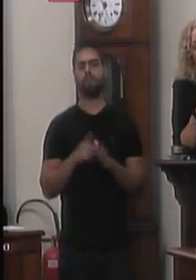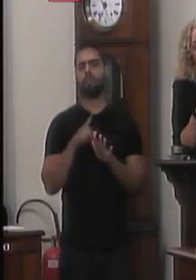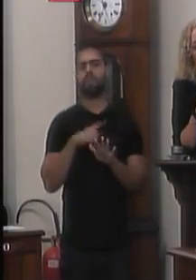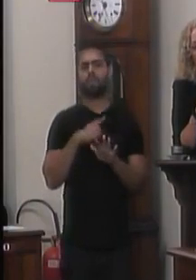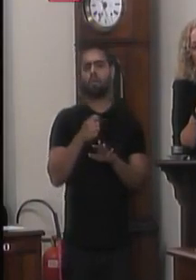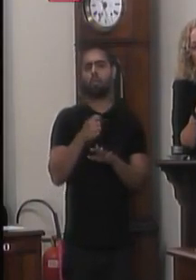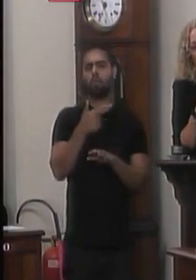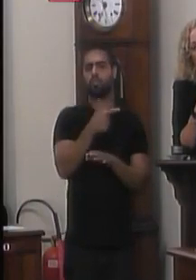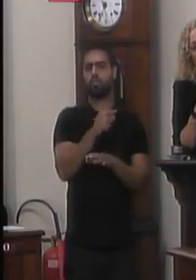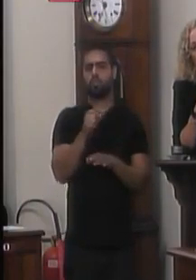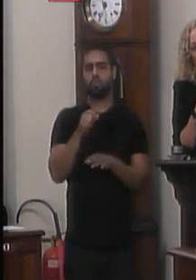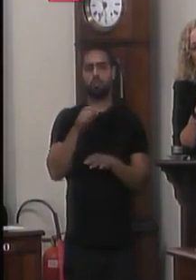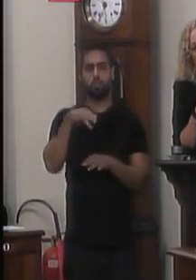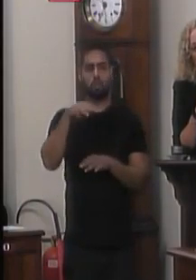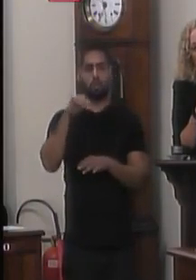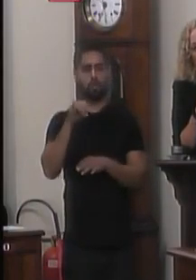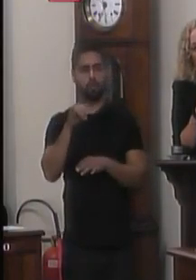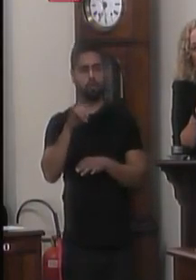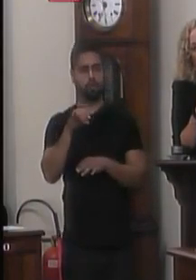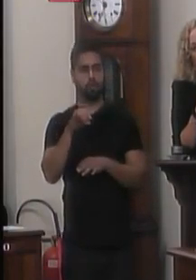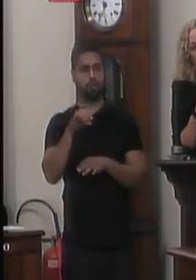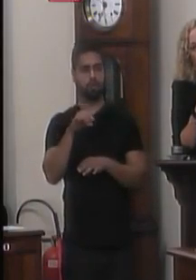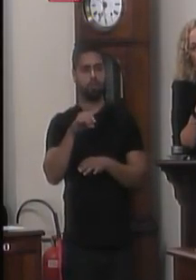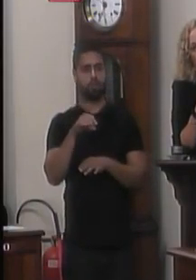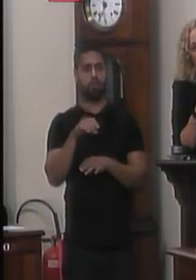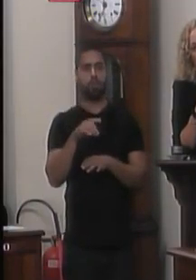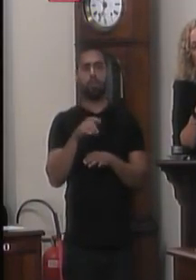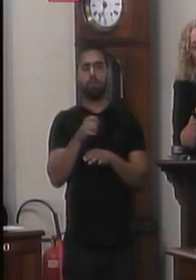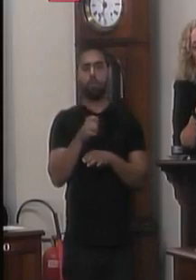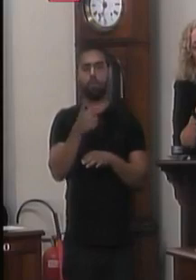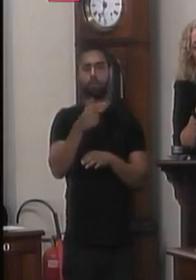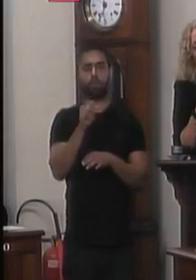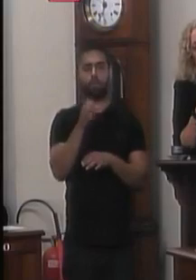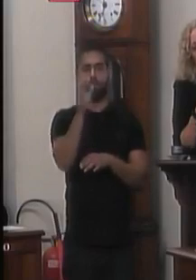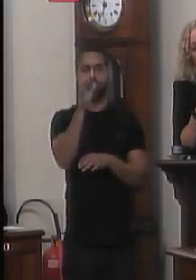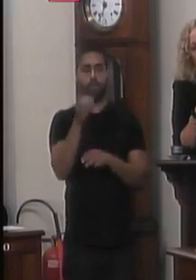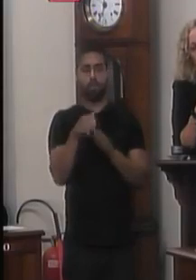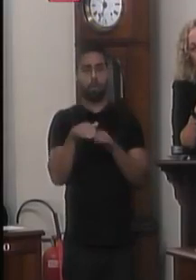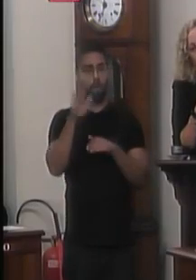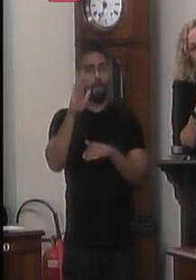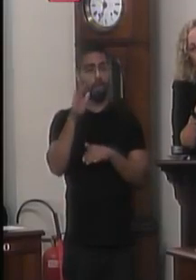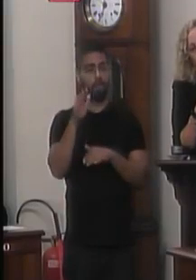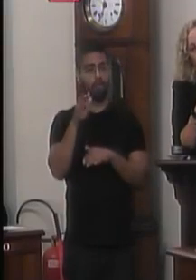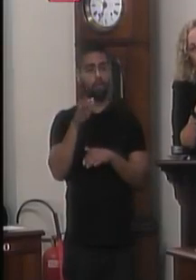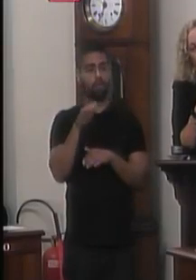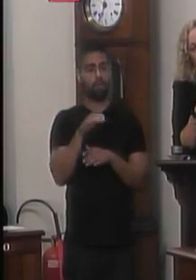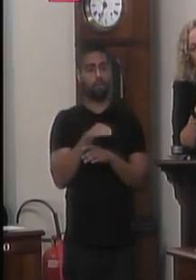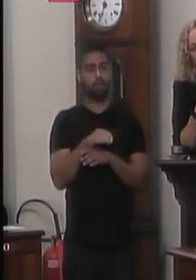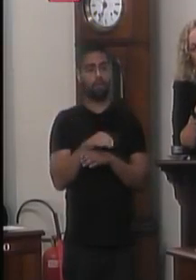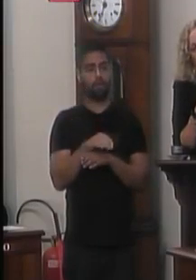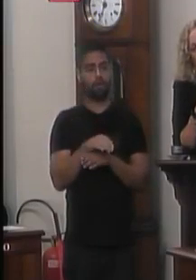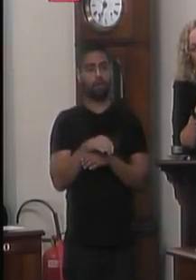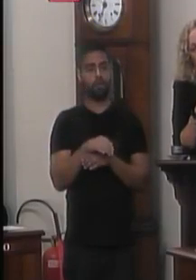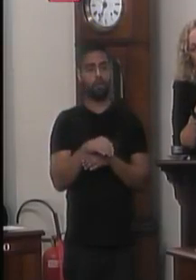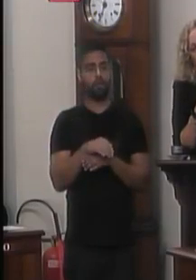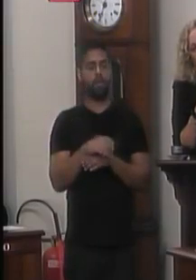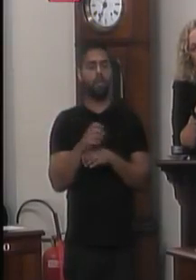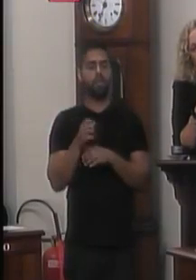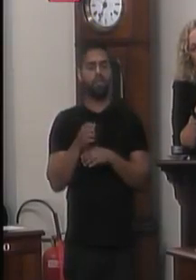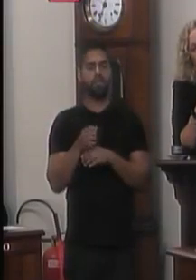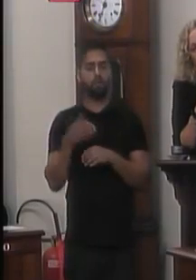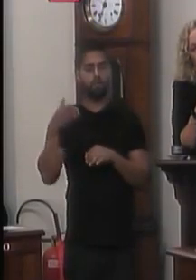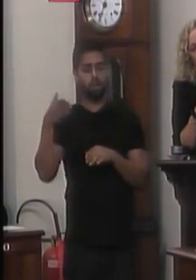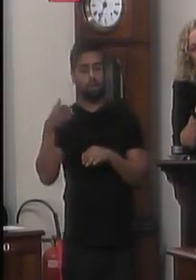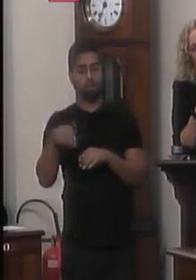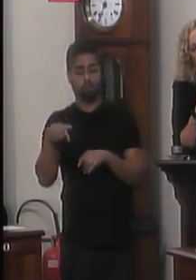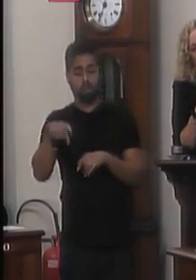milhões. Arrecadações, 234, quase 20% a mais. Sim. Antigamente a gente aprovava, assim quando eu cheguei nessa casa, agora acho que